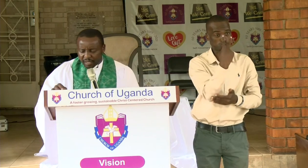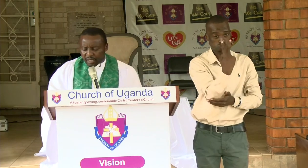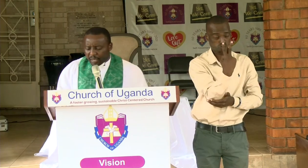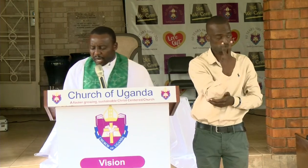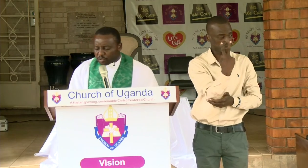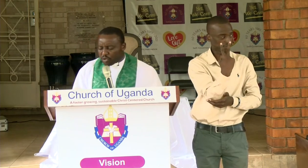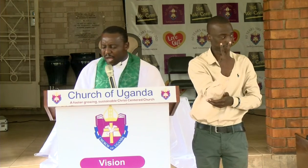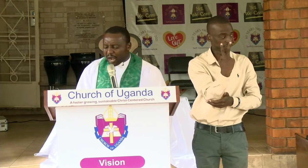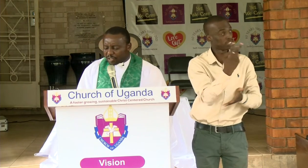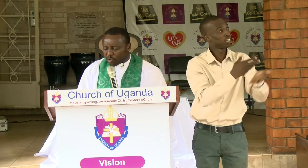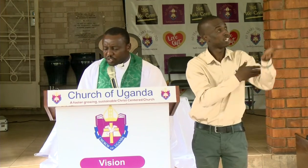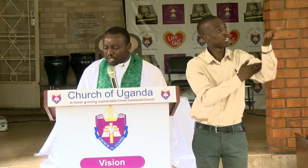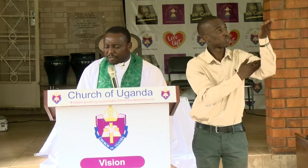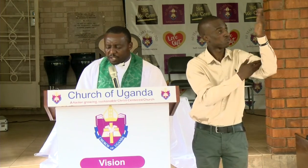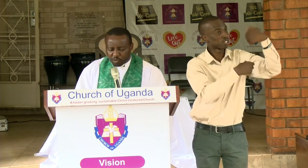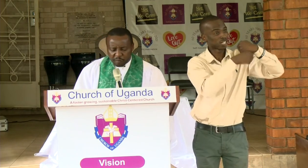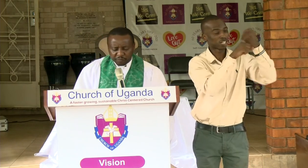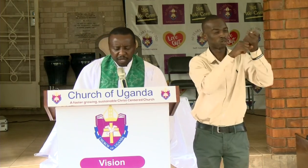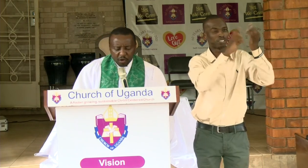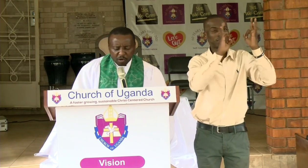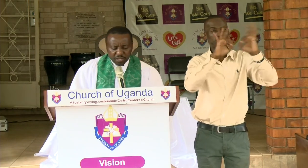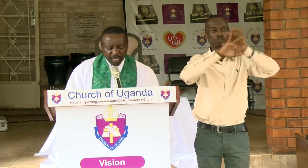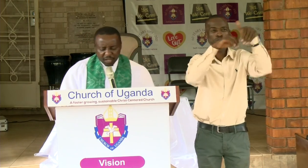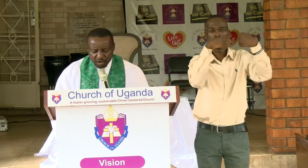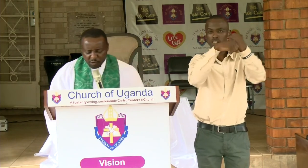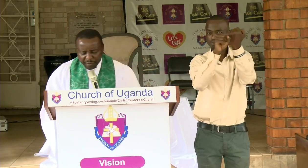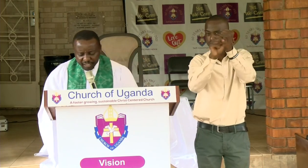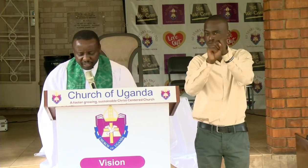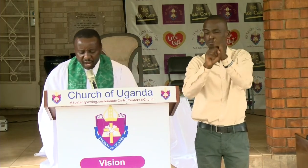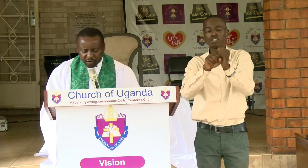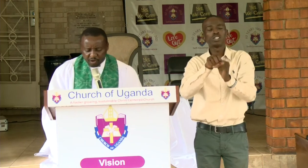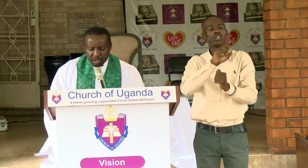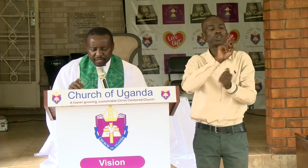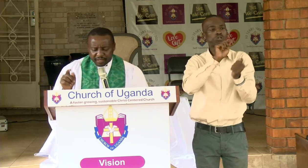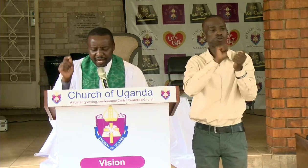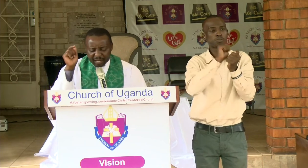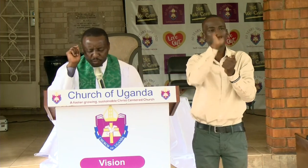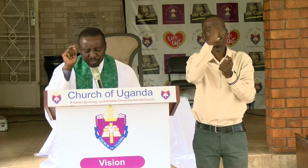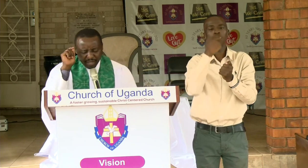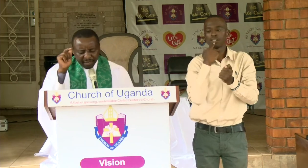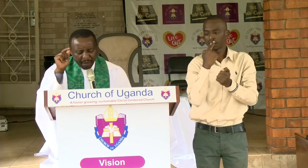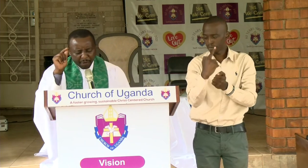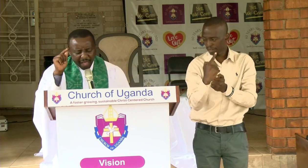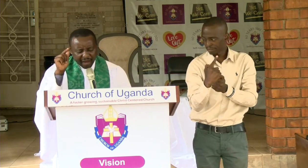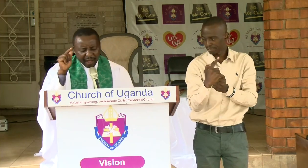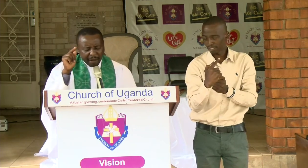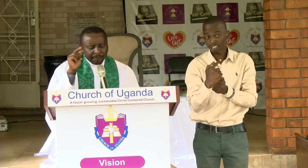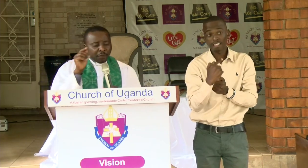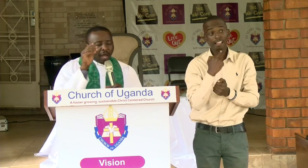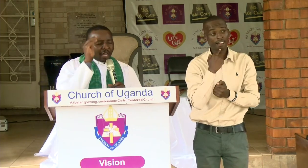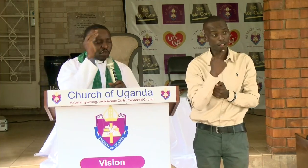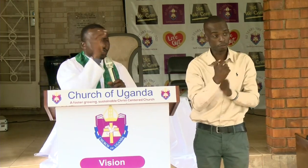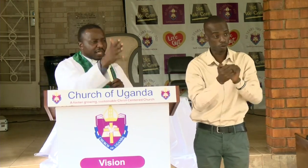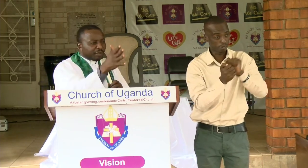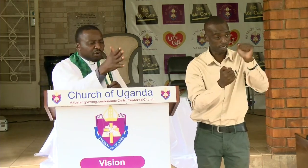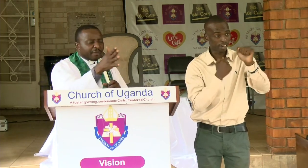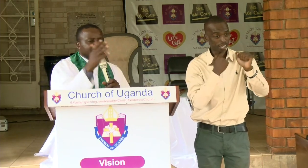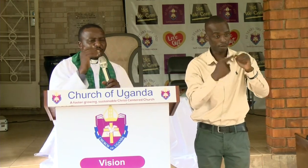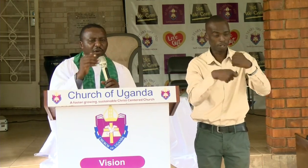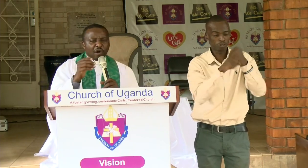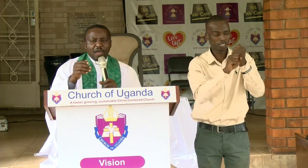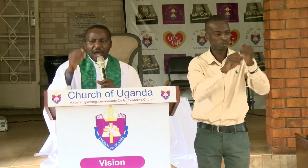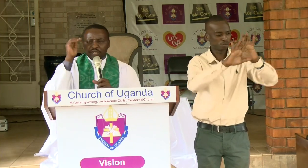ey'okubiri, Katonda ng'atonze ebintu, olunyiriri olw'ekkumi n'ettaano, njagala tuwulire ebigambo by'agamba. Atonze